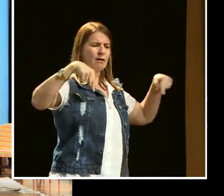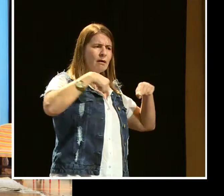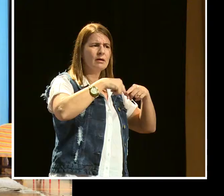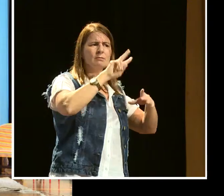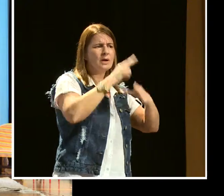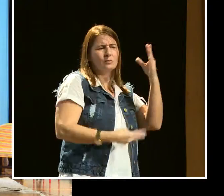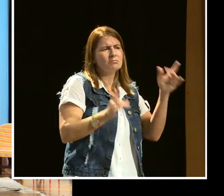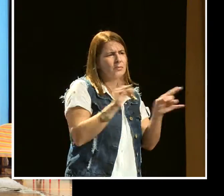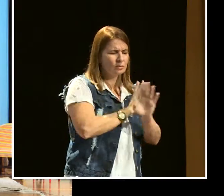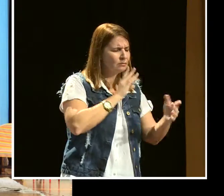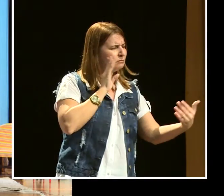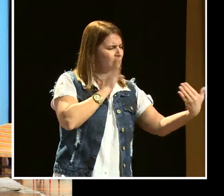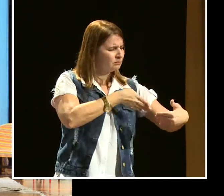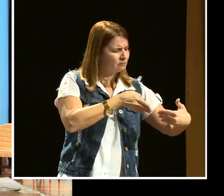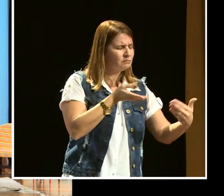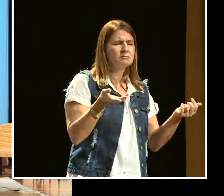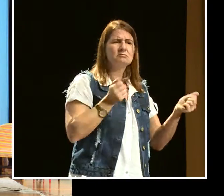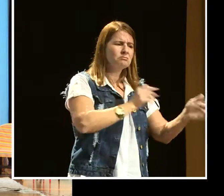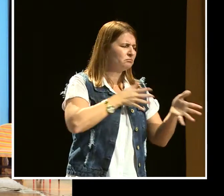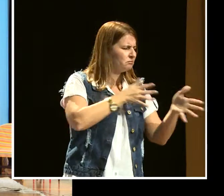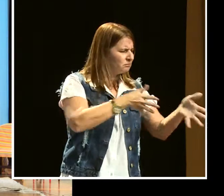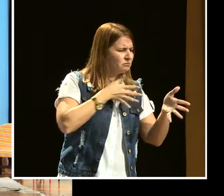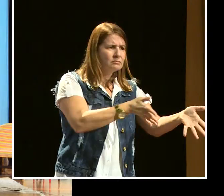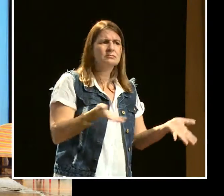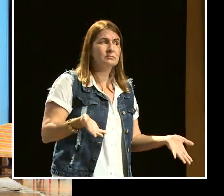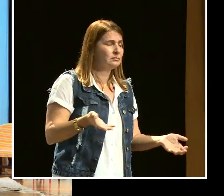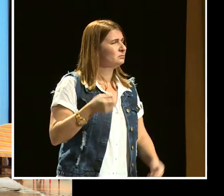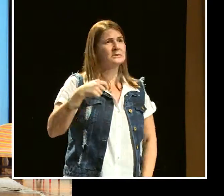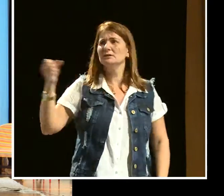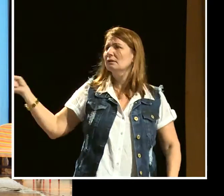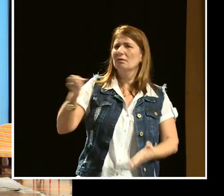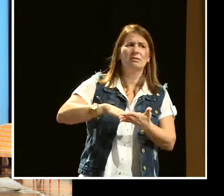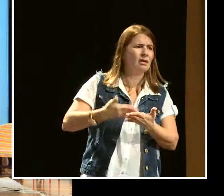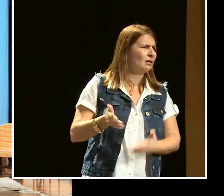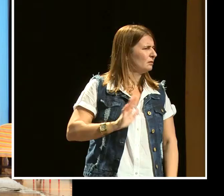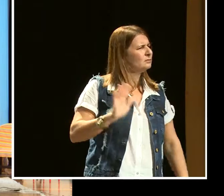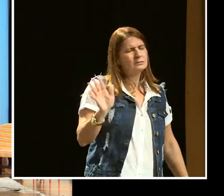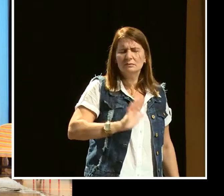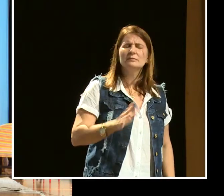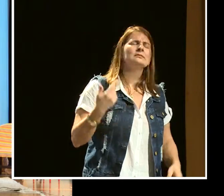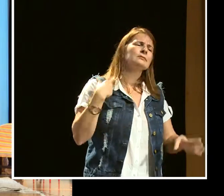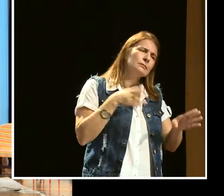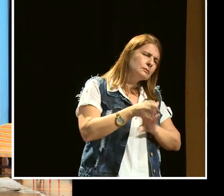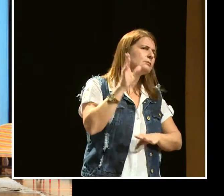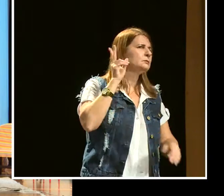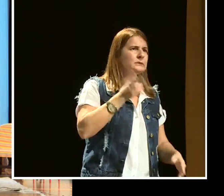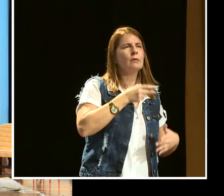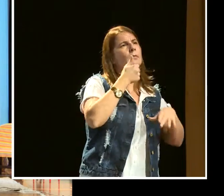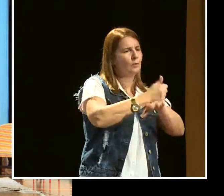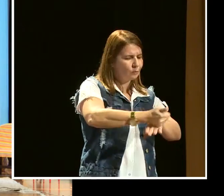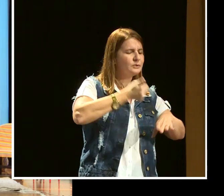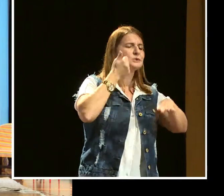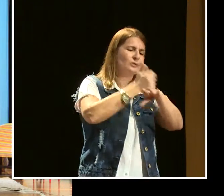Não. Pessoas ouvintes bilíngues em uma sala de aula também podem lecionar em língua de sinais